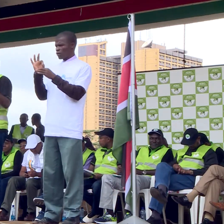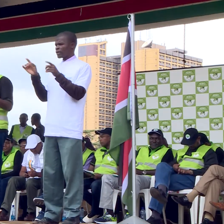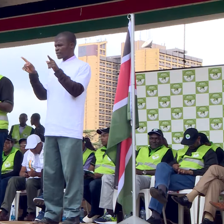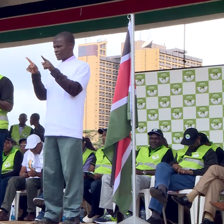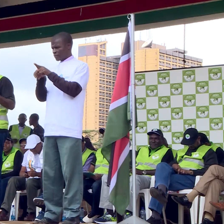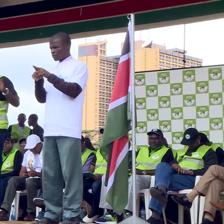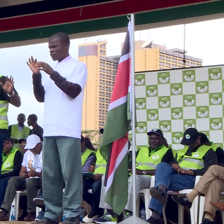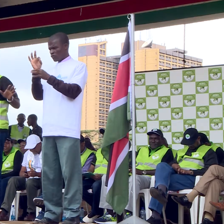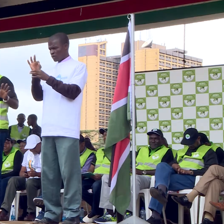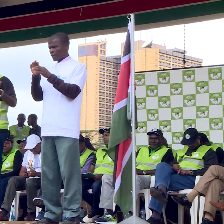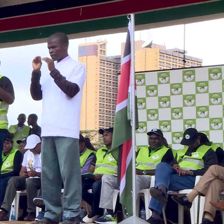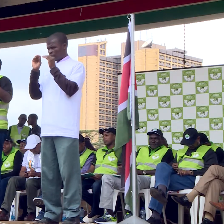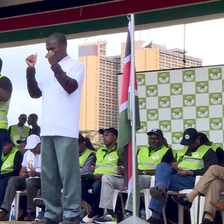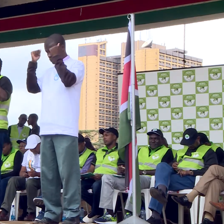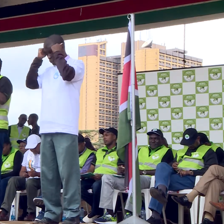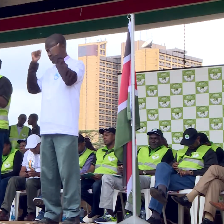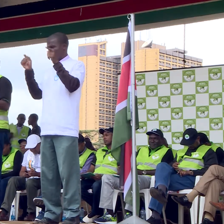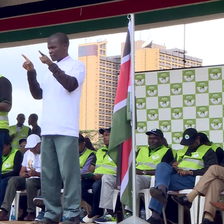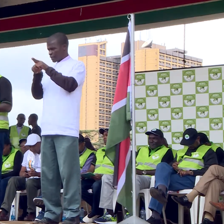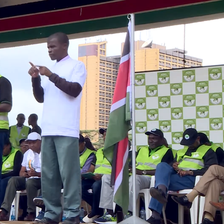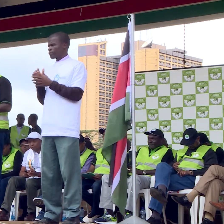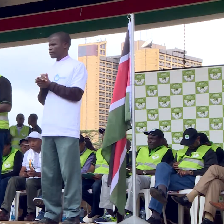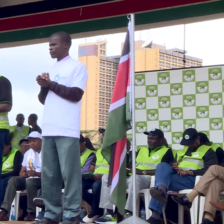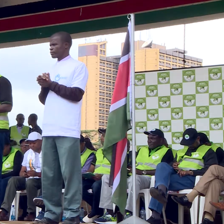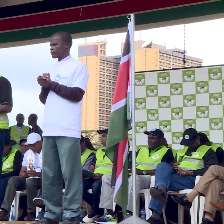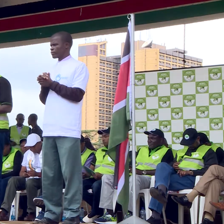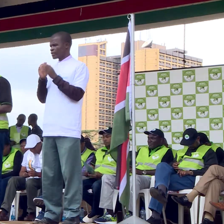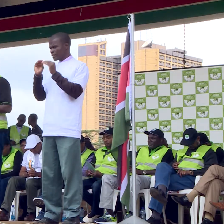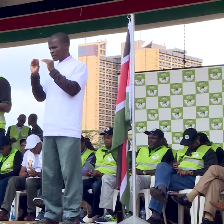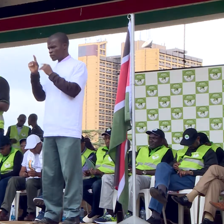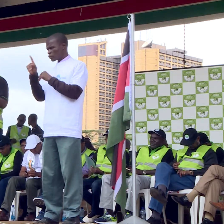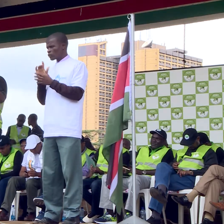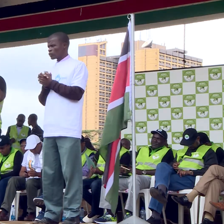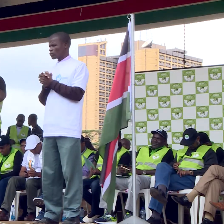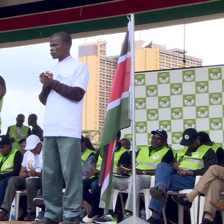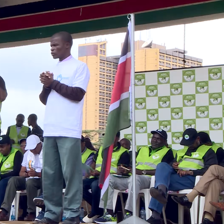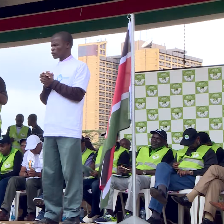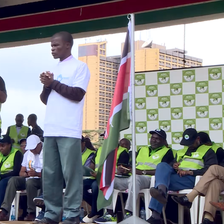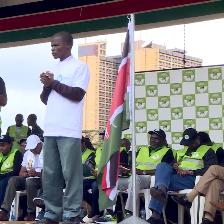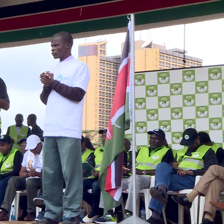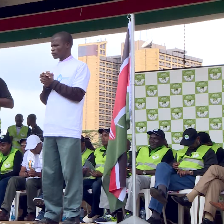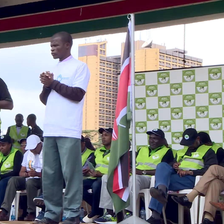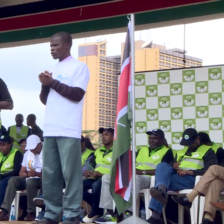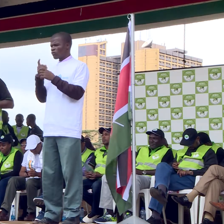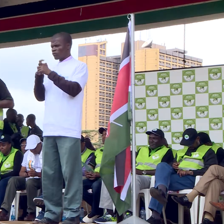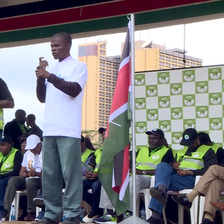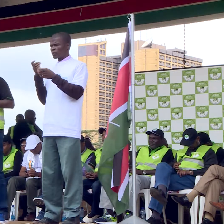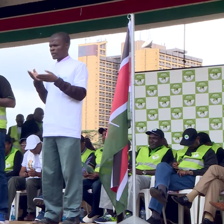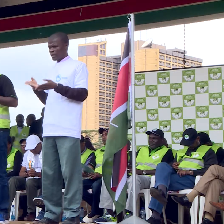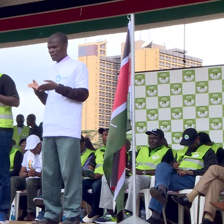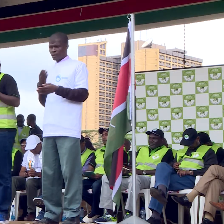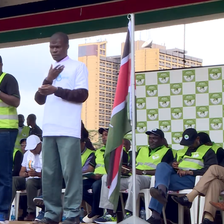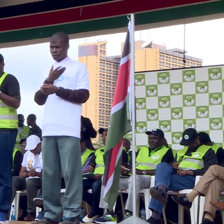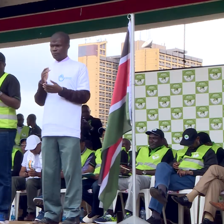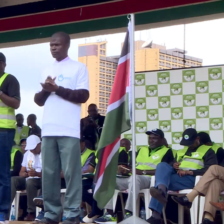voter education. Ukienda pale tutakupa pamphlets, utajua. Alafu kuanzia hapa, tukitoka hapa,